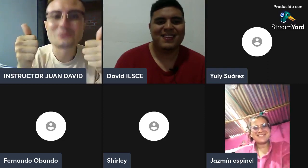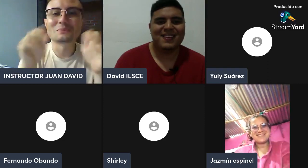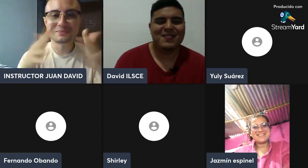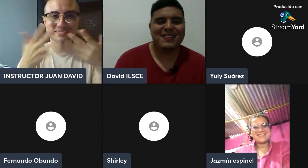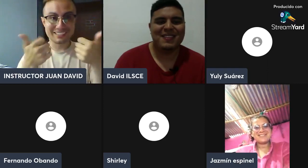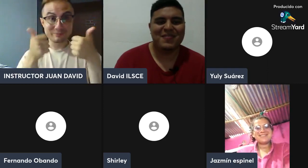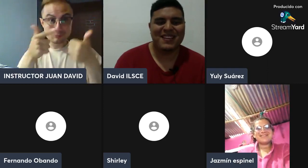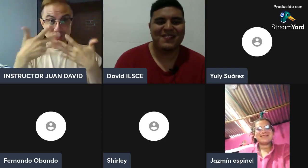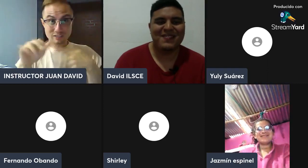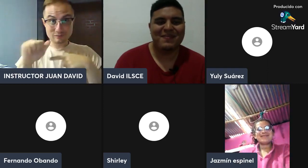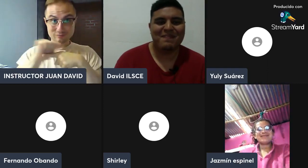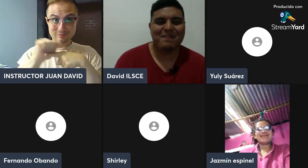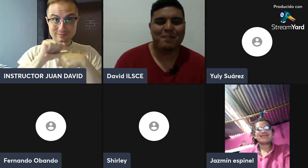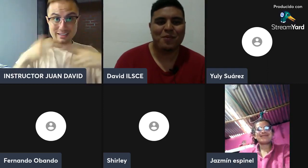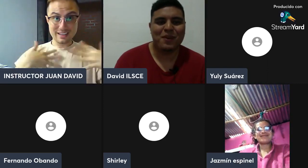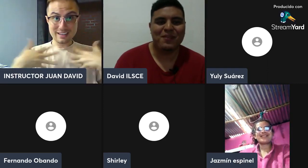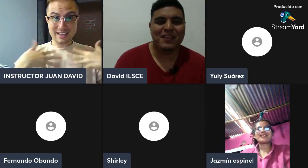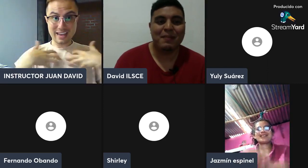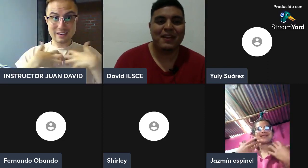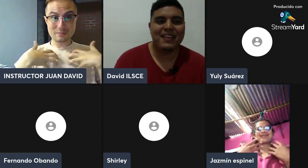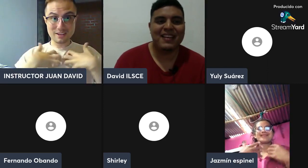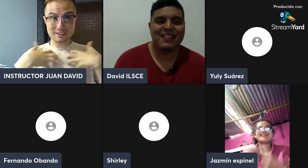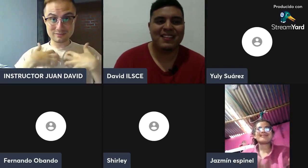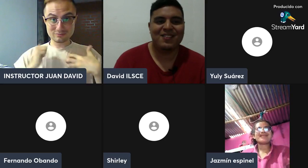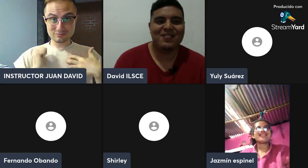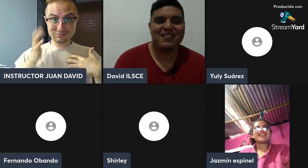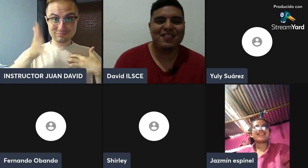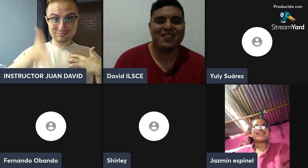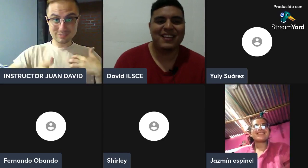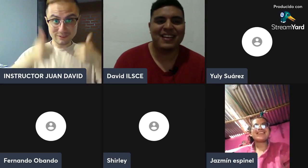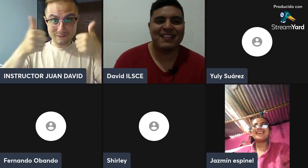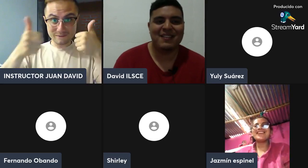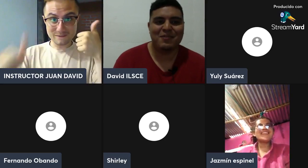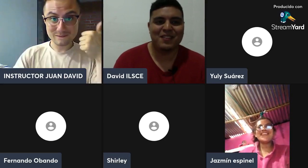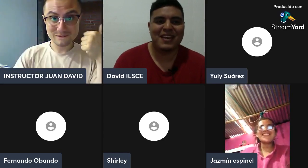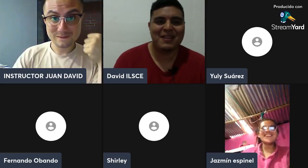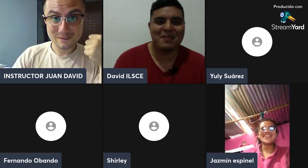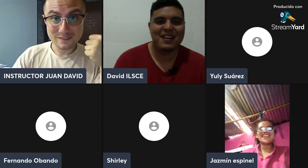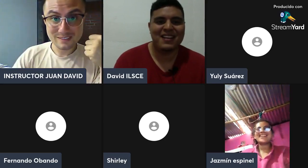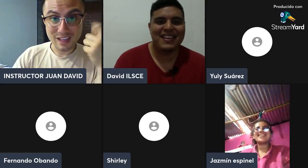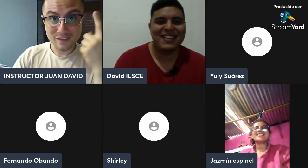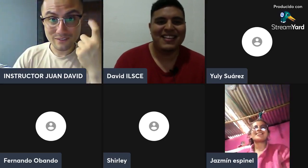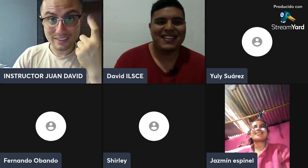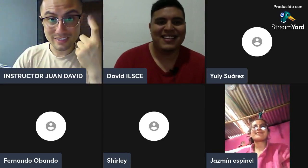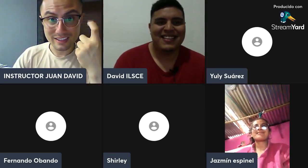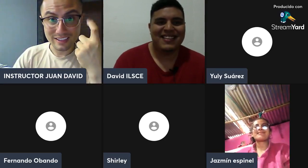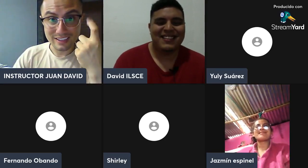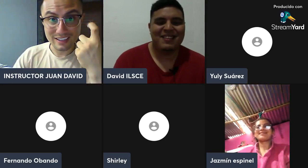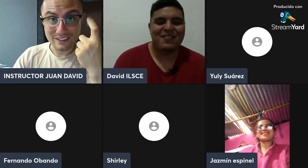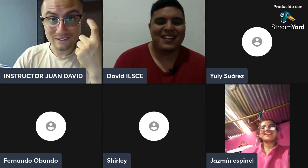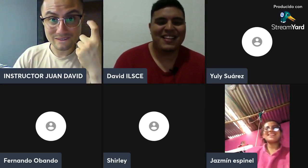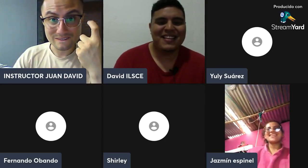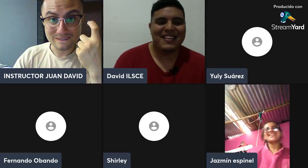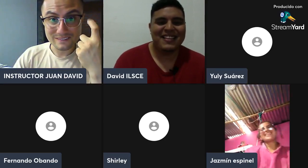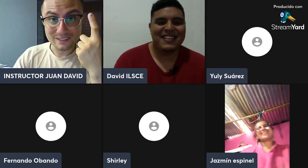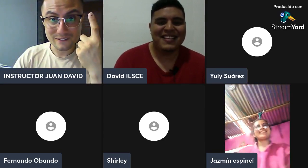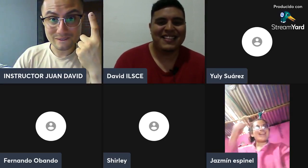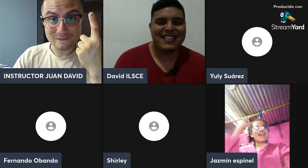¿Cómo estás? ¿Bien? Bueno, ¿ya practicaste entonces lo de la descripción del animal? ¿Te falta?